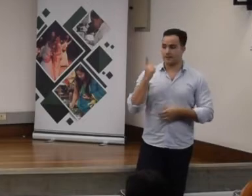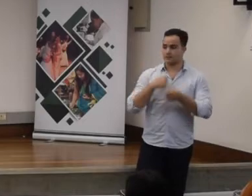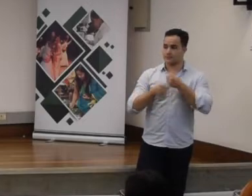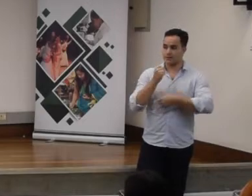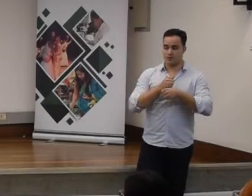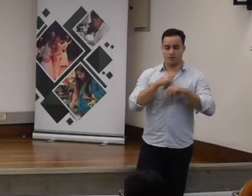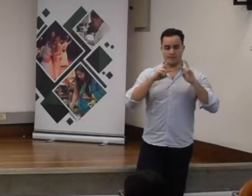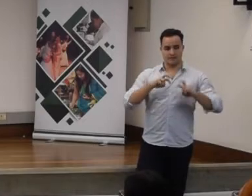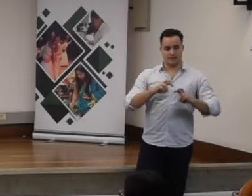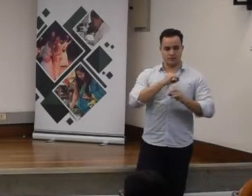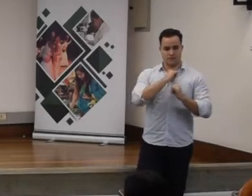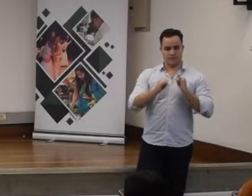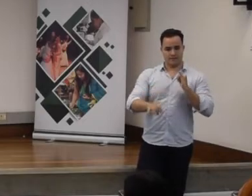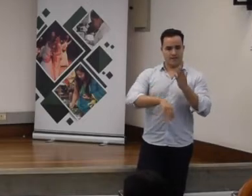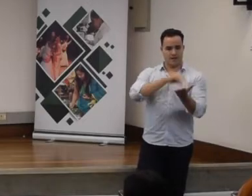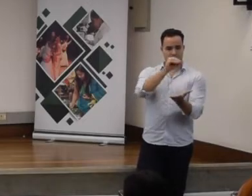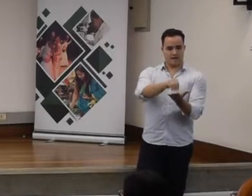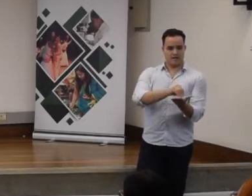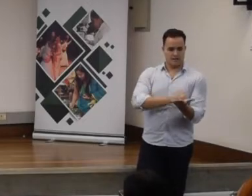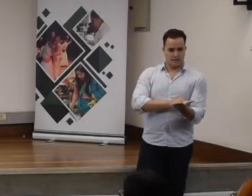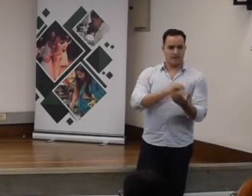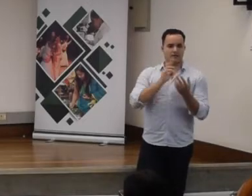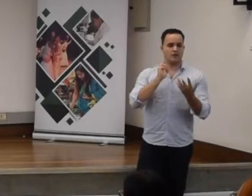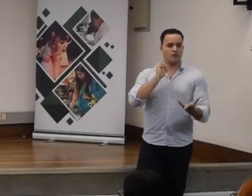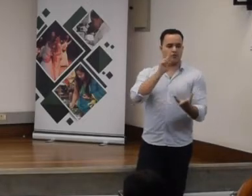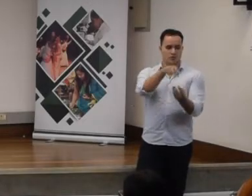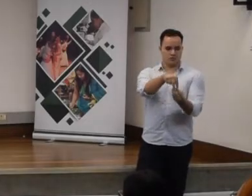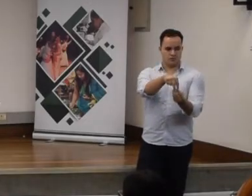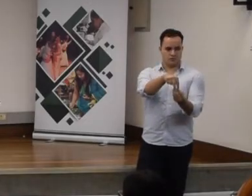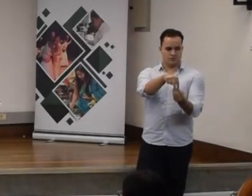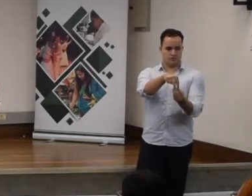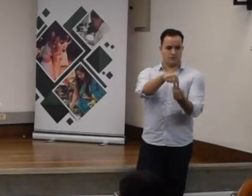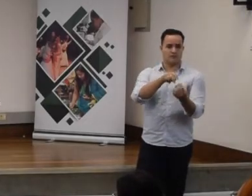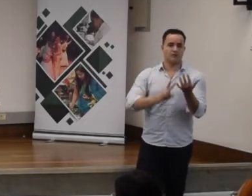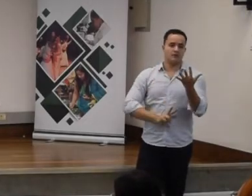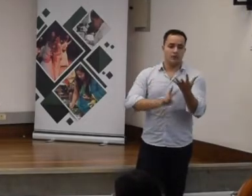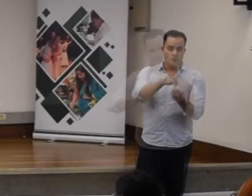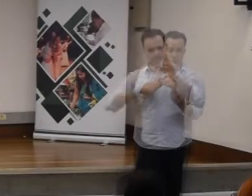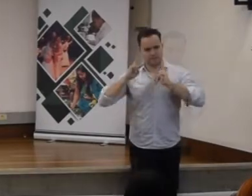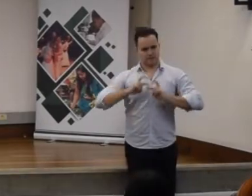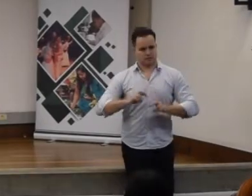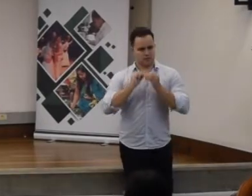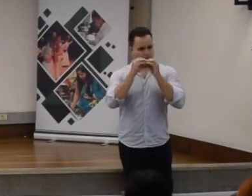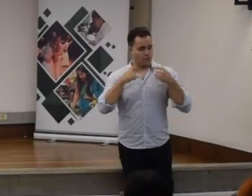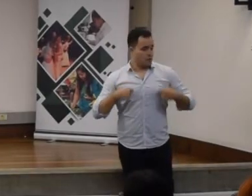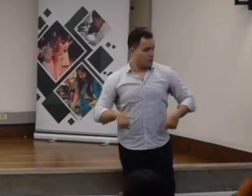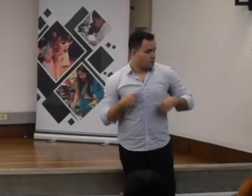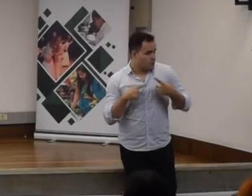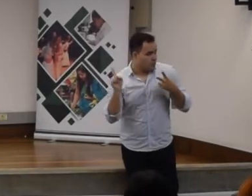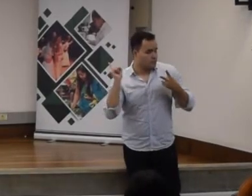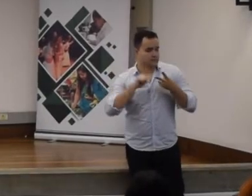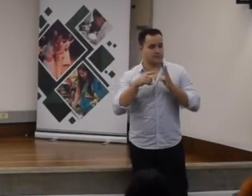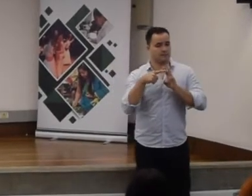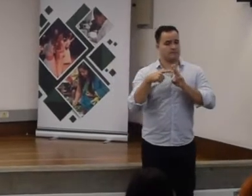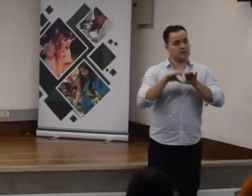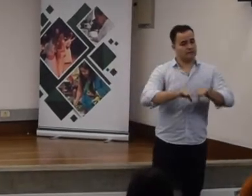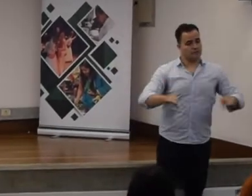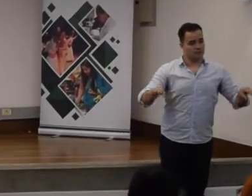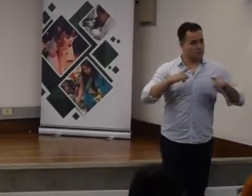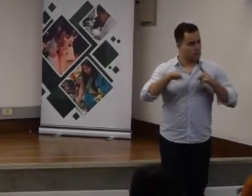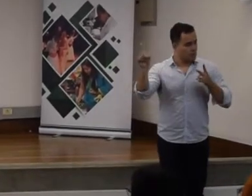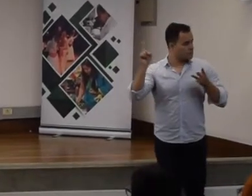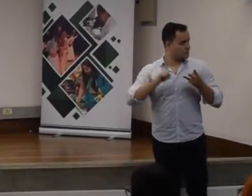concluimos una investigación que se llama Ubuntu, que propone unas rutas de formación en diversidad epistémica, educación e inclusión, otras plataformas para generar